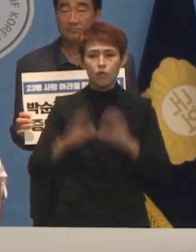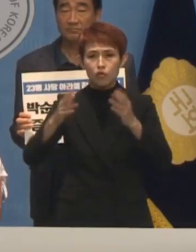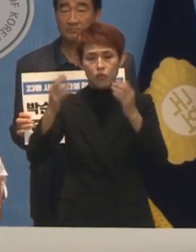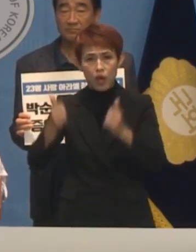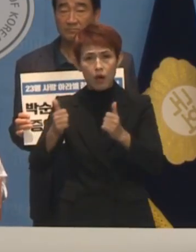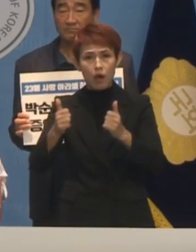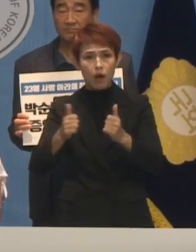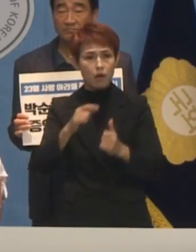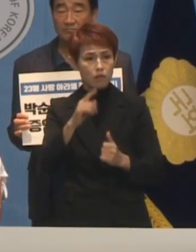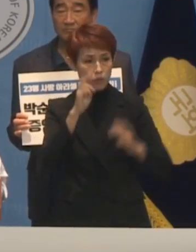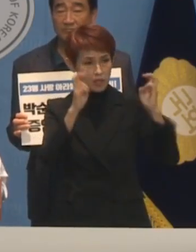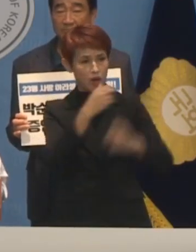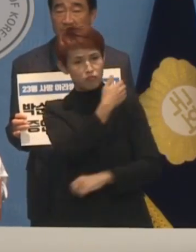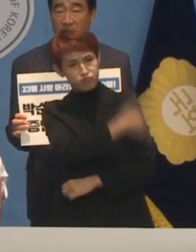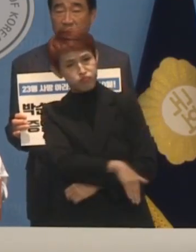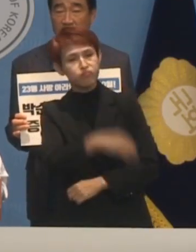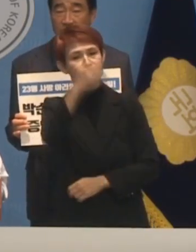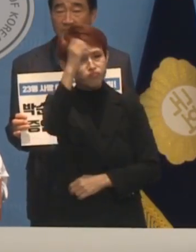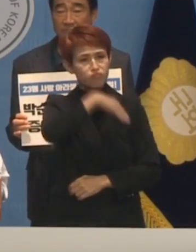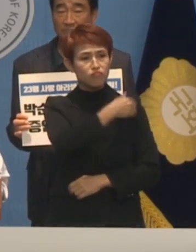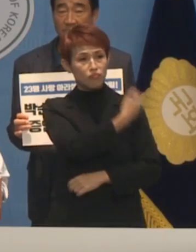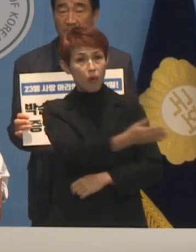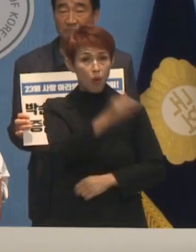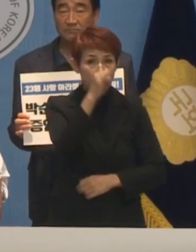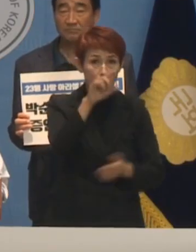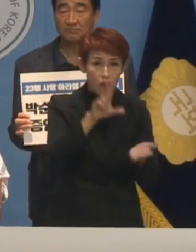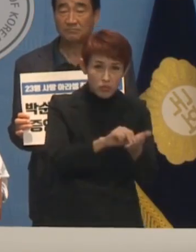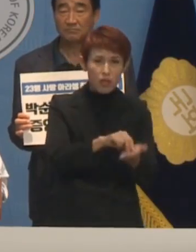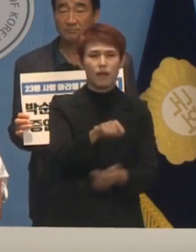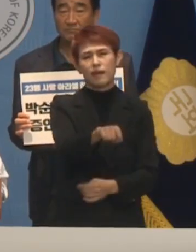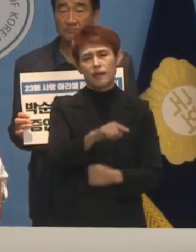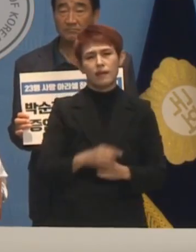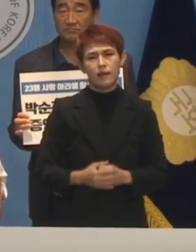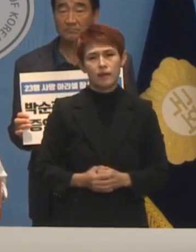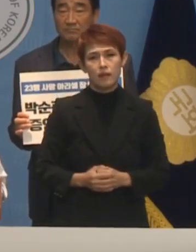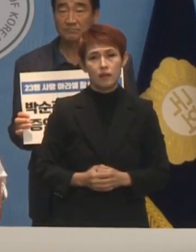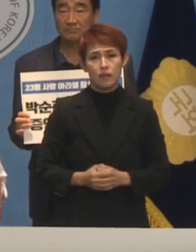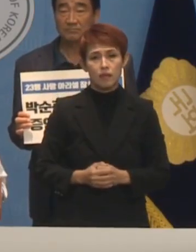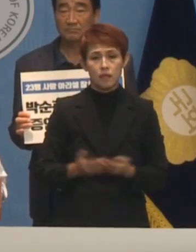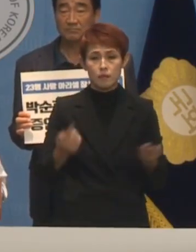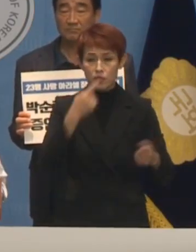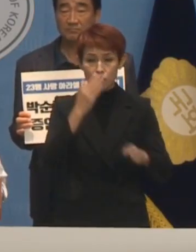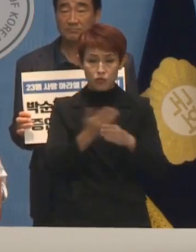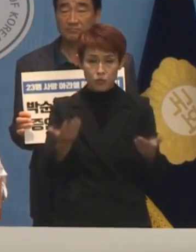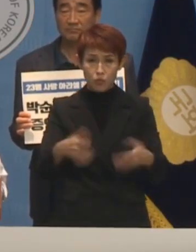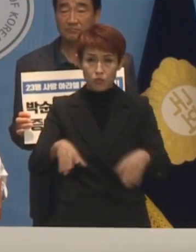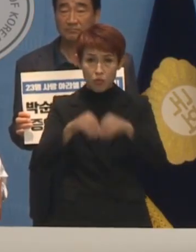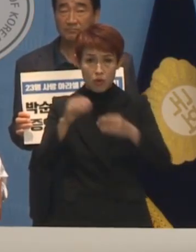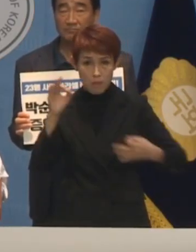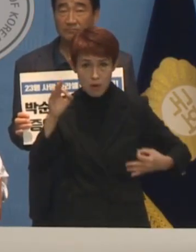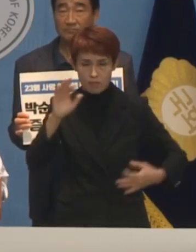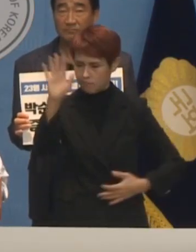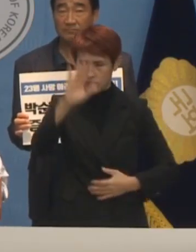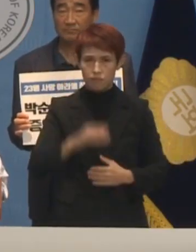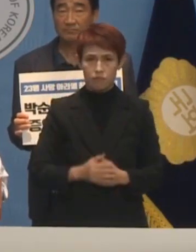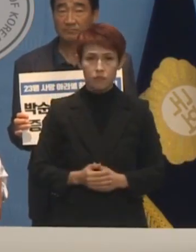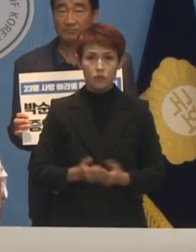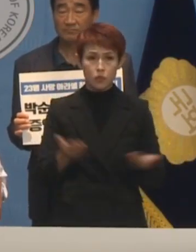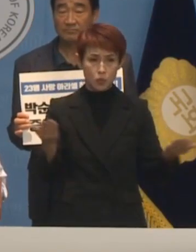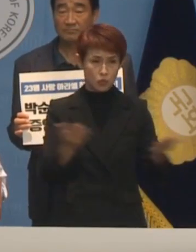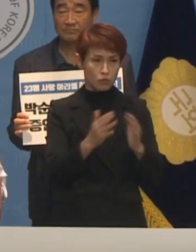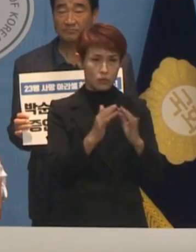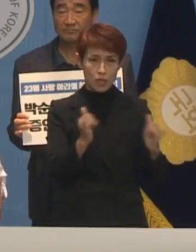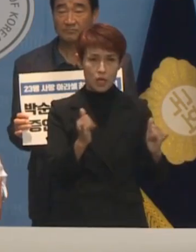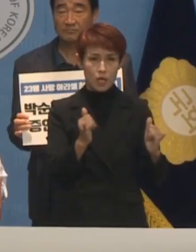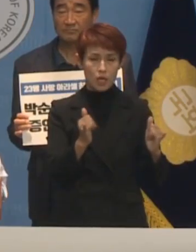것을 유가족과 함께하는 시민사회와 민주노총이 지켜보고만 있지는 않을 것입니다. 노동자에게만 유독